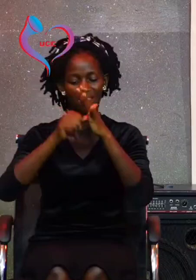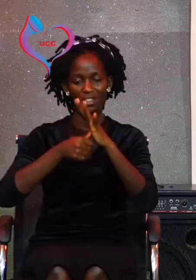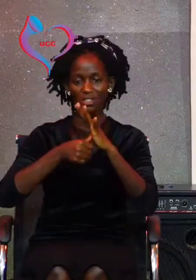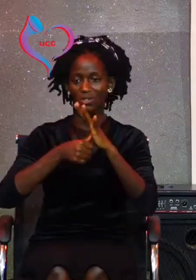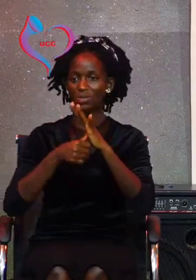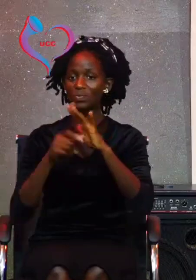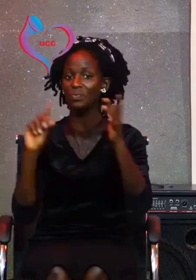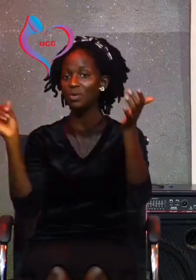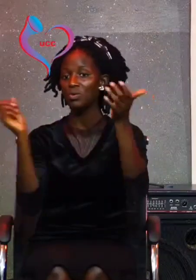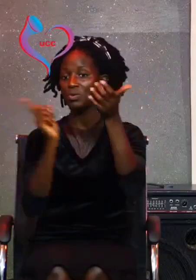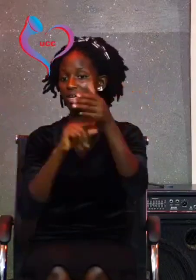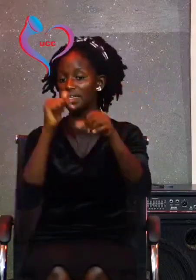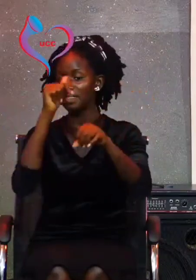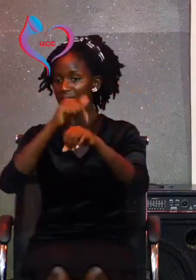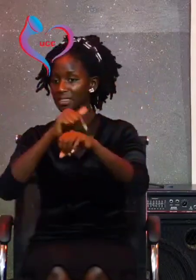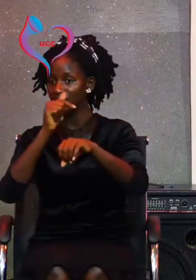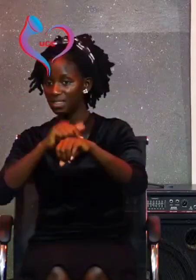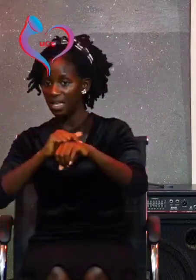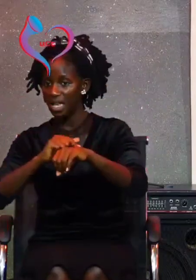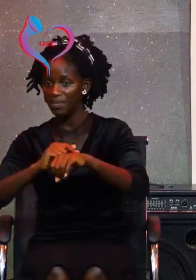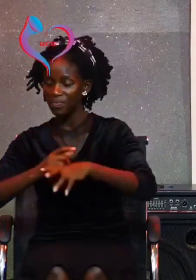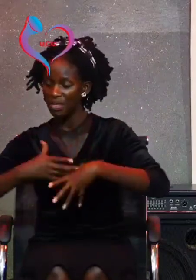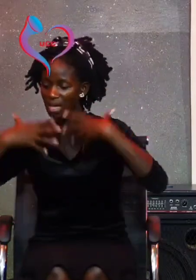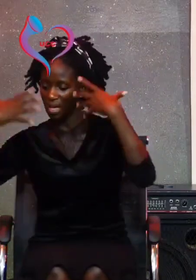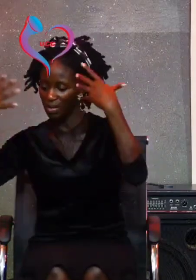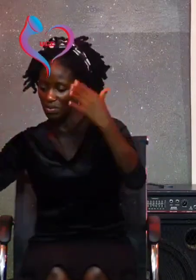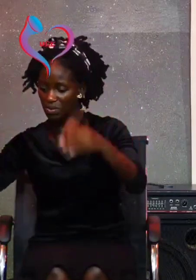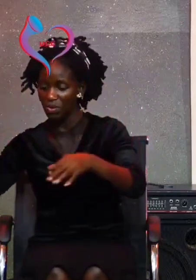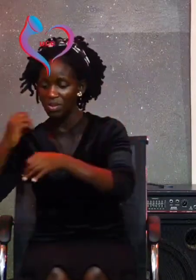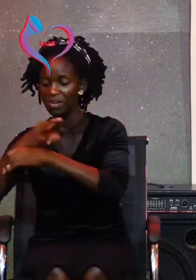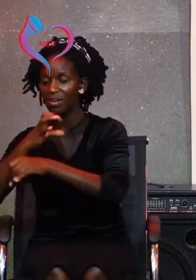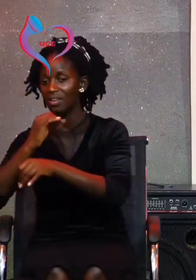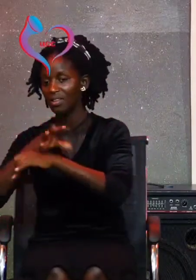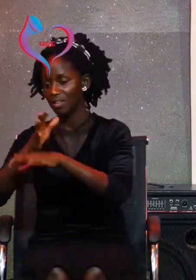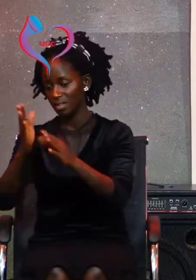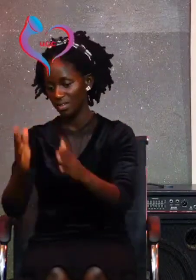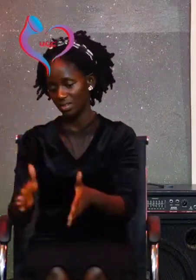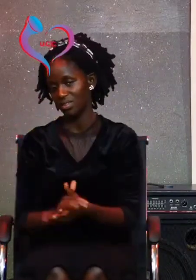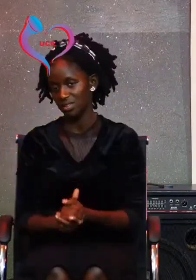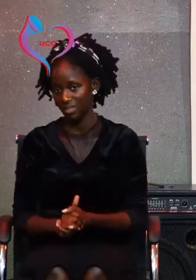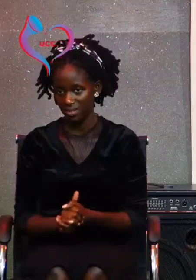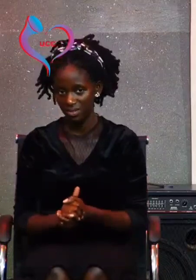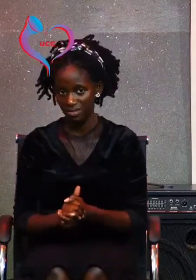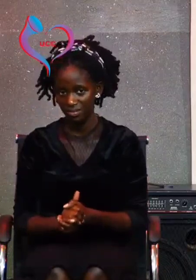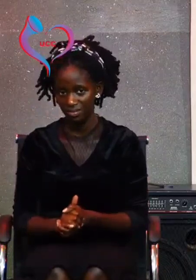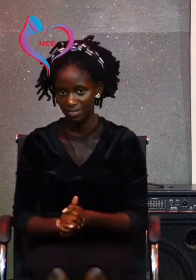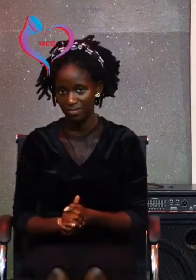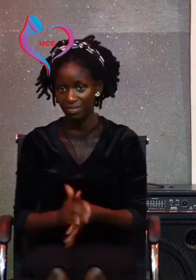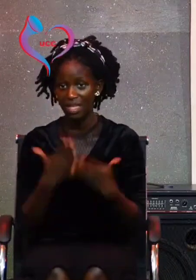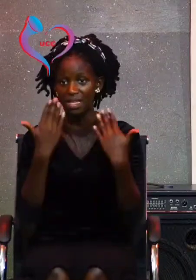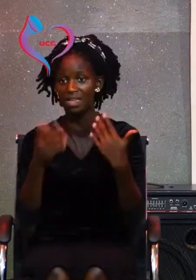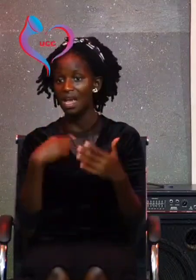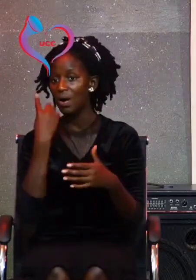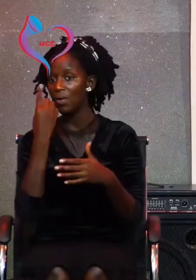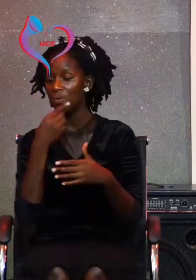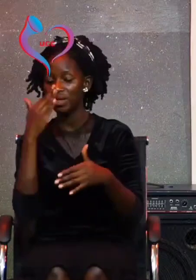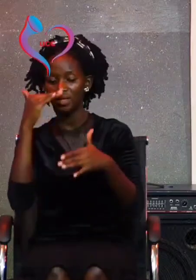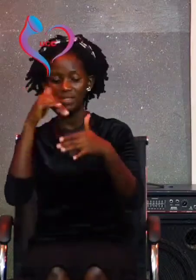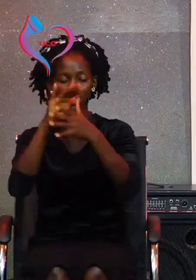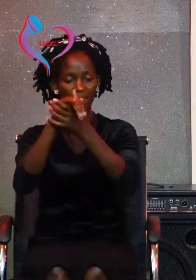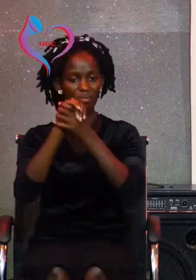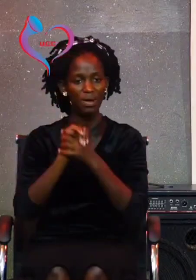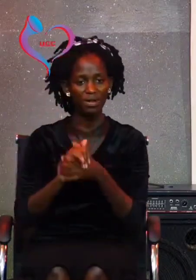appointment n'omukuba akaama. Bw'oba tosobola mutuukirira akanamba agenda kukatuwa. Kati ate naawe ali mu bufumbo